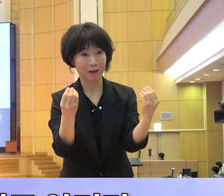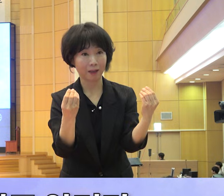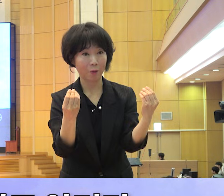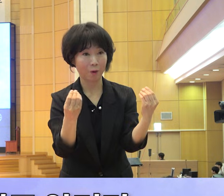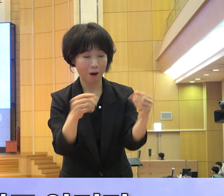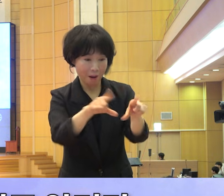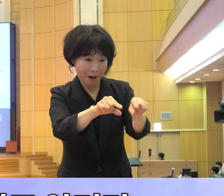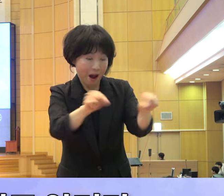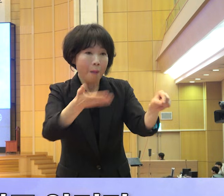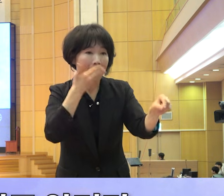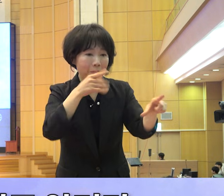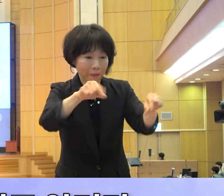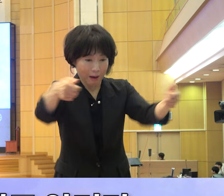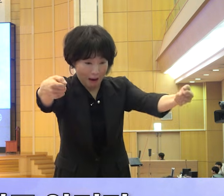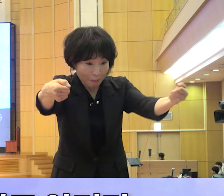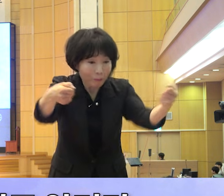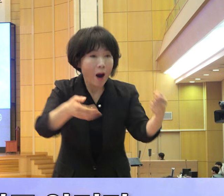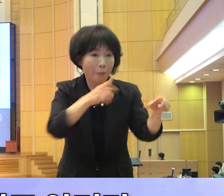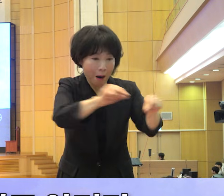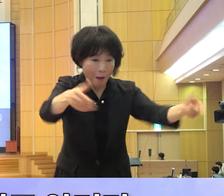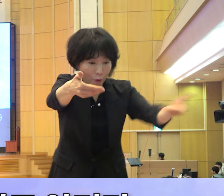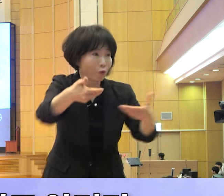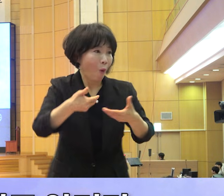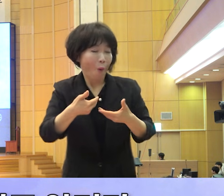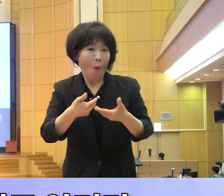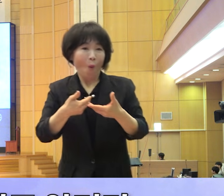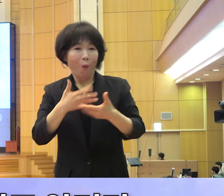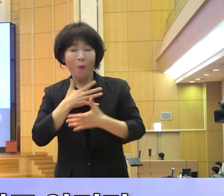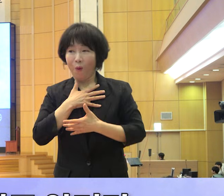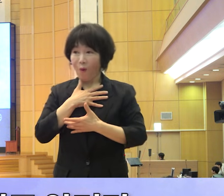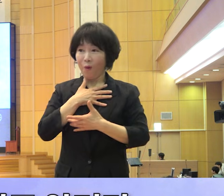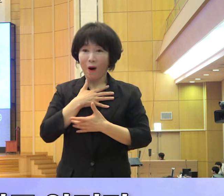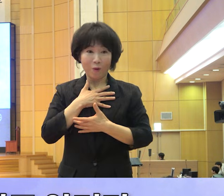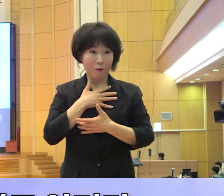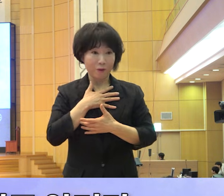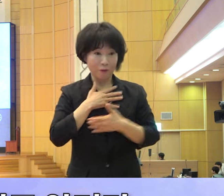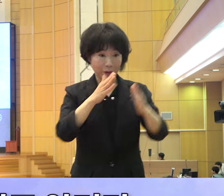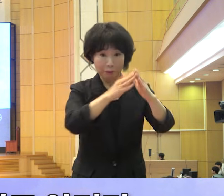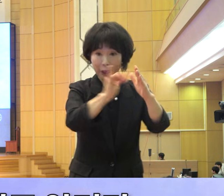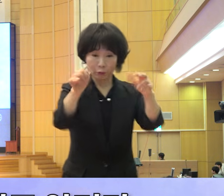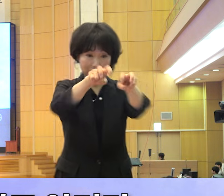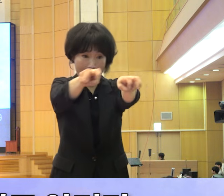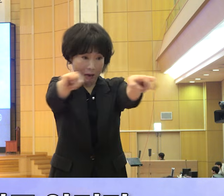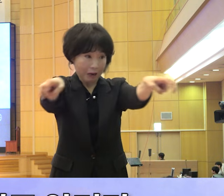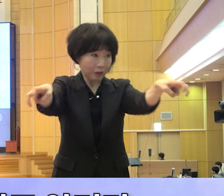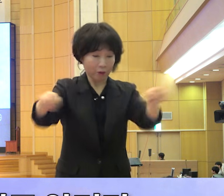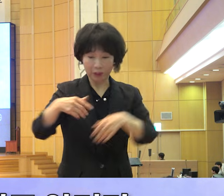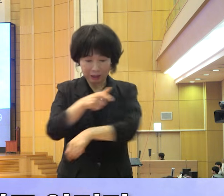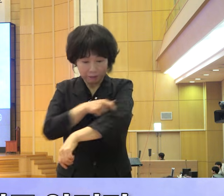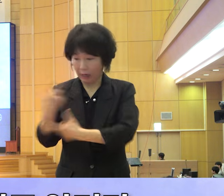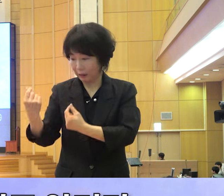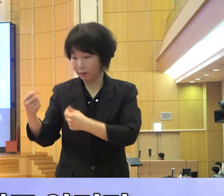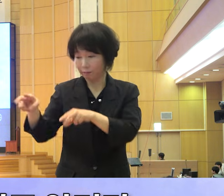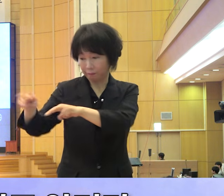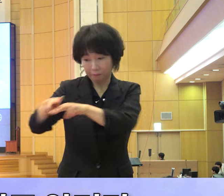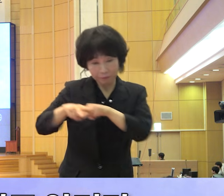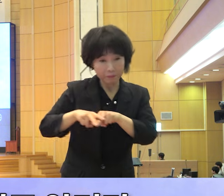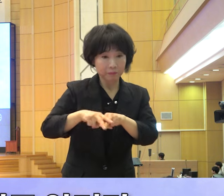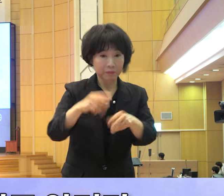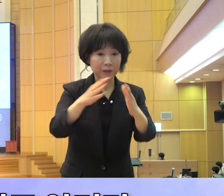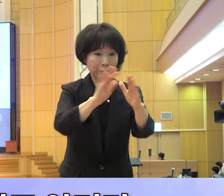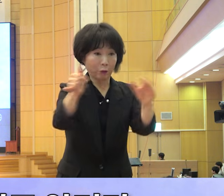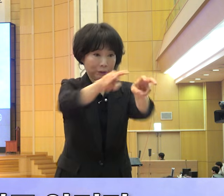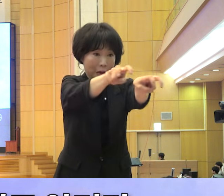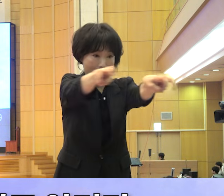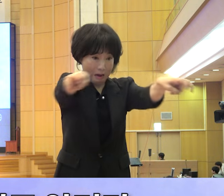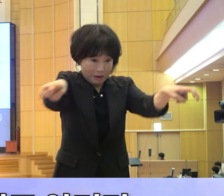집 아들, 그리고 어머니, 그리고 우리 집사님들, 저와 함께 식사를 딱